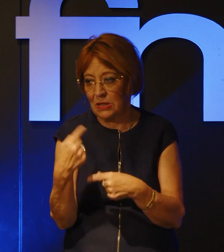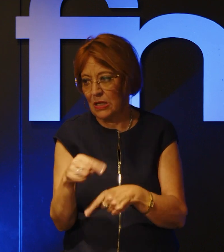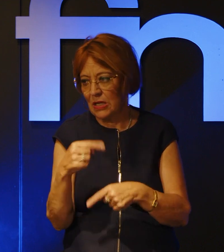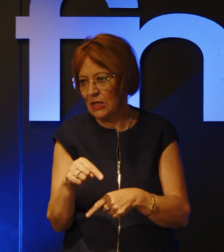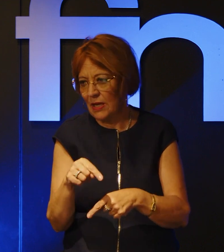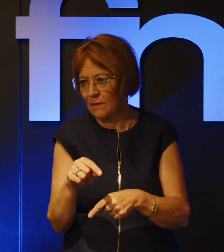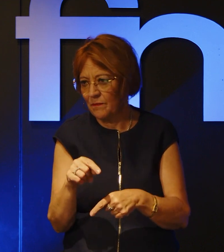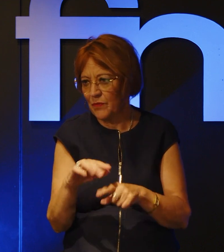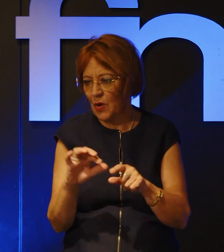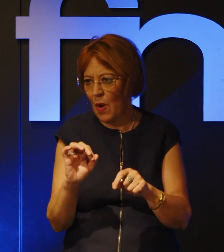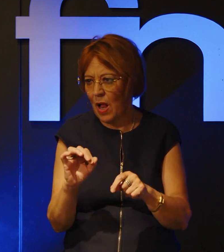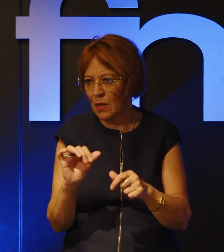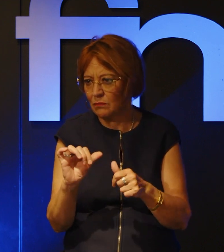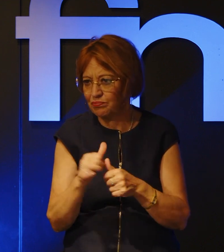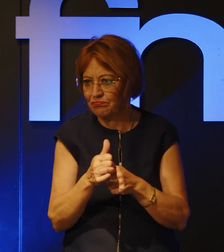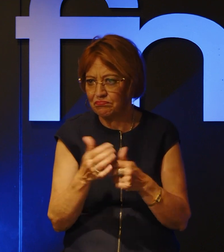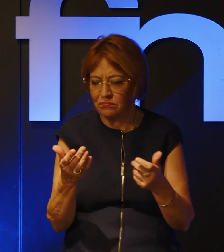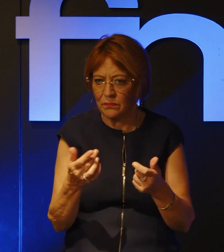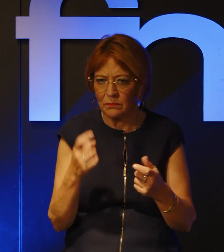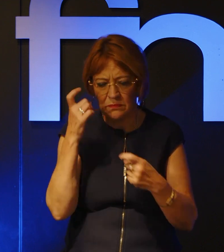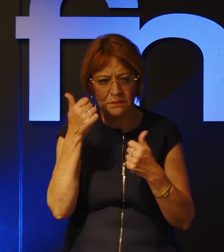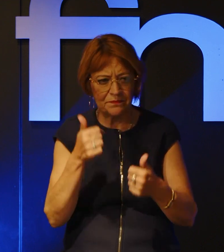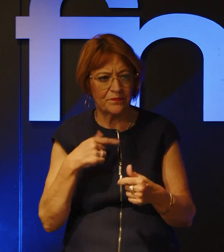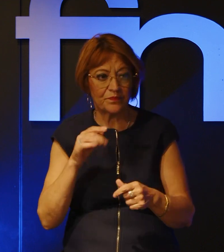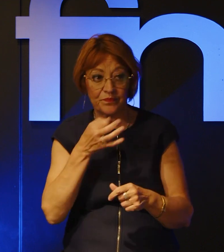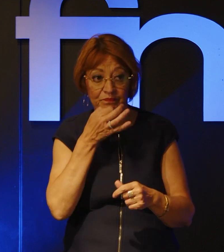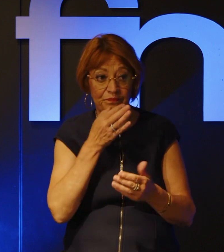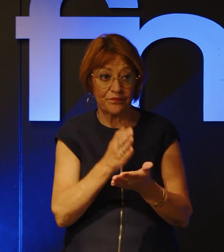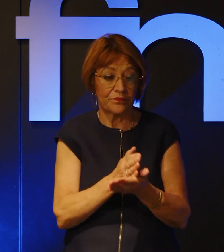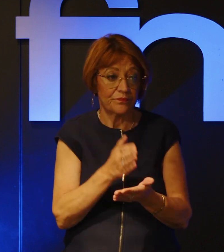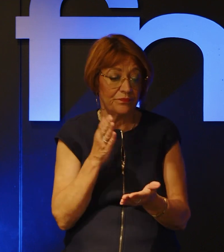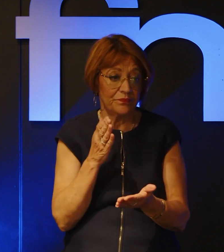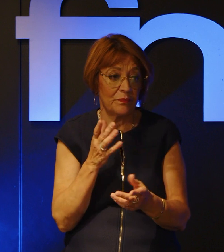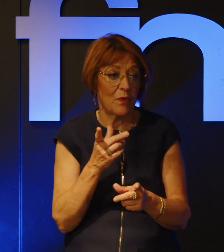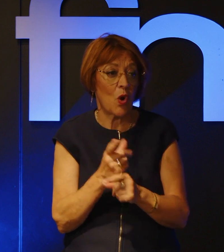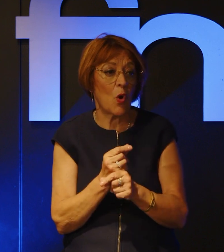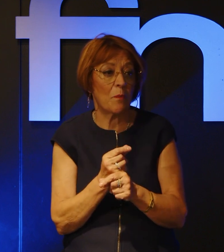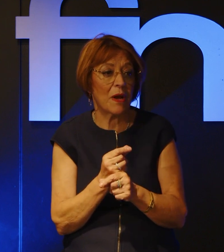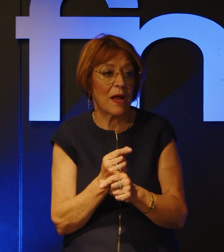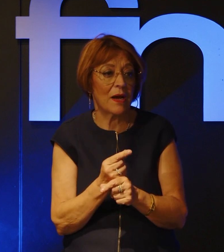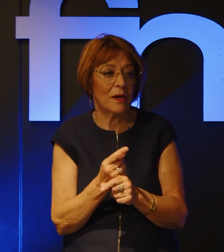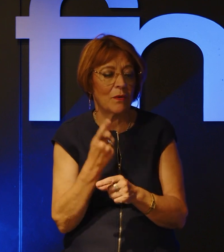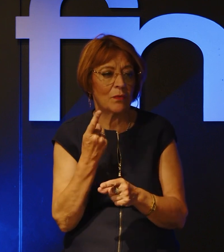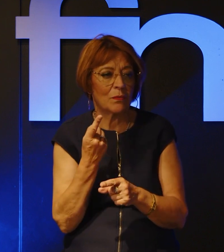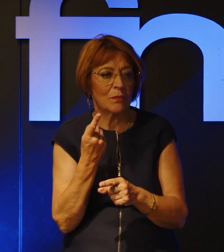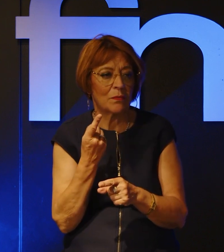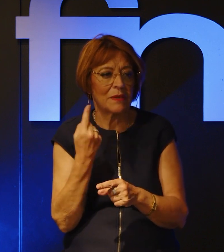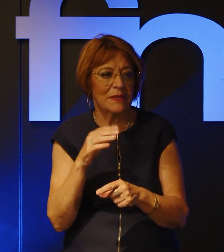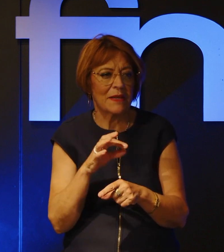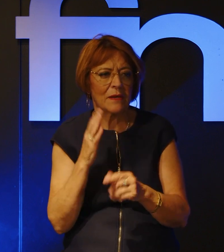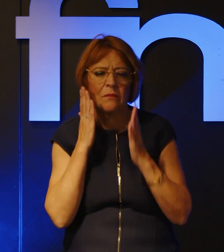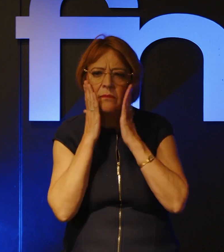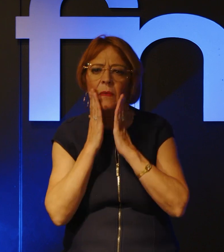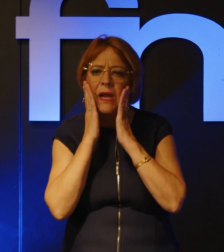com modificado não é e e se pensarmos bem eu já não estou só a falar comprar um creminho ou outro para termos uma pele